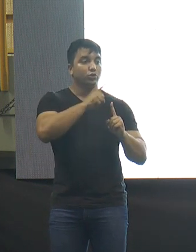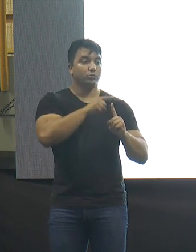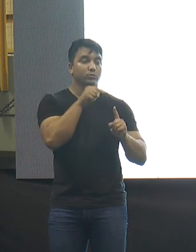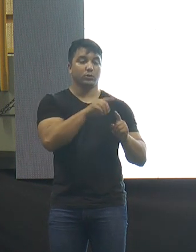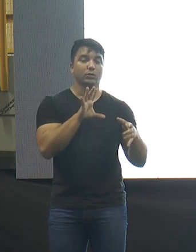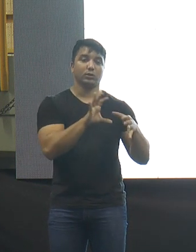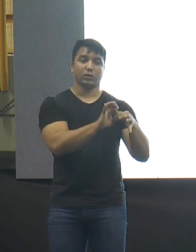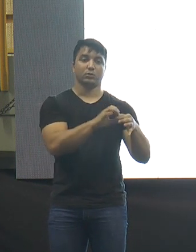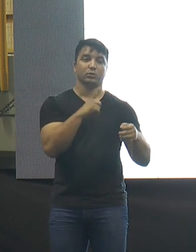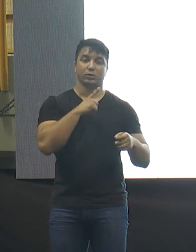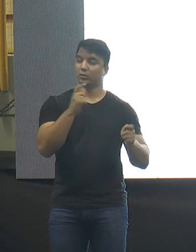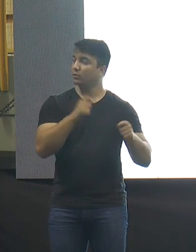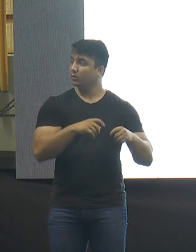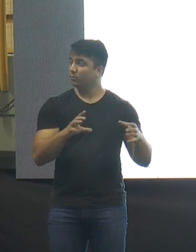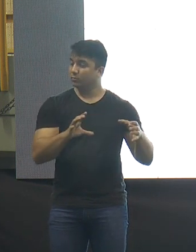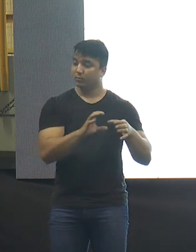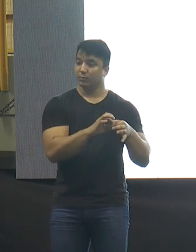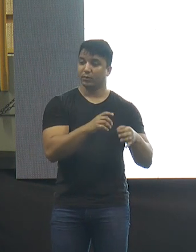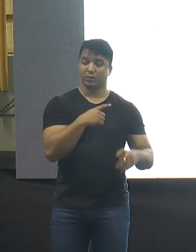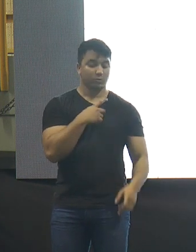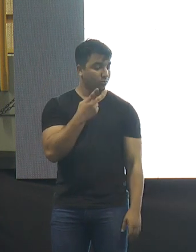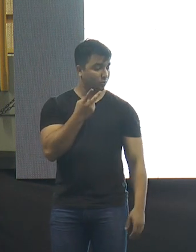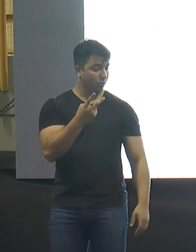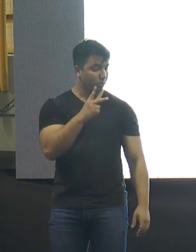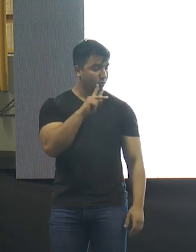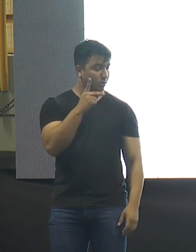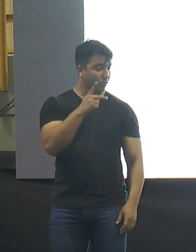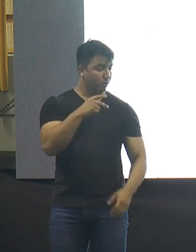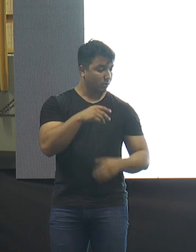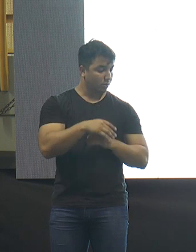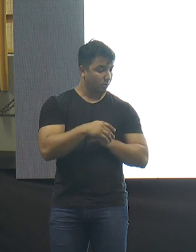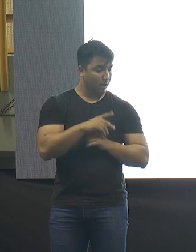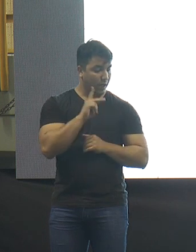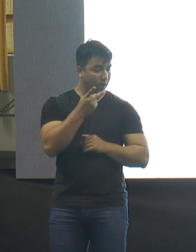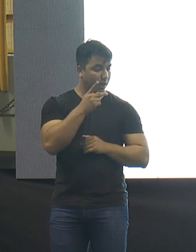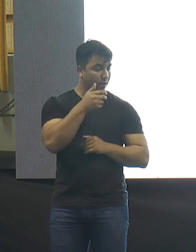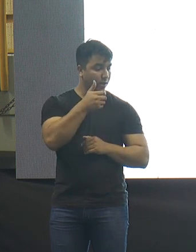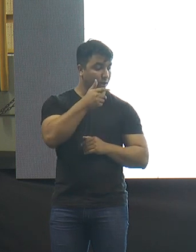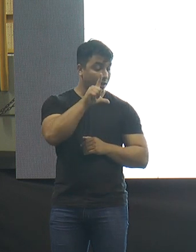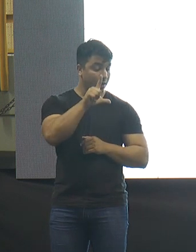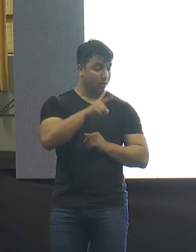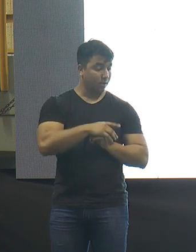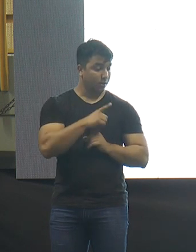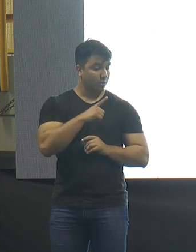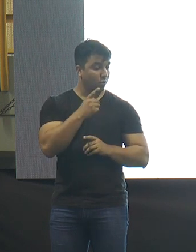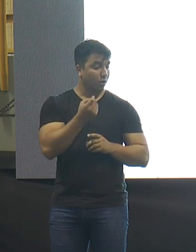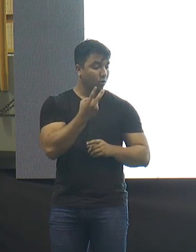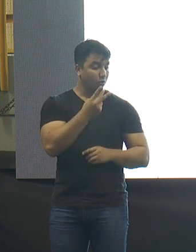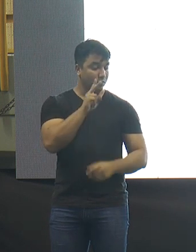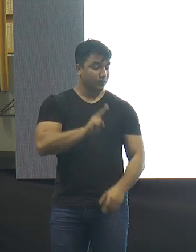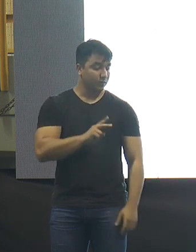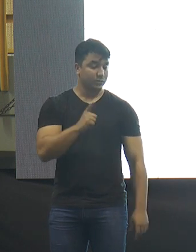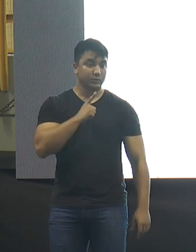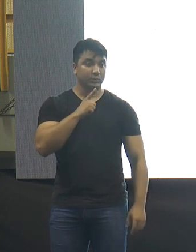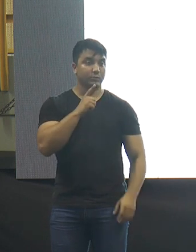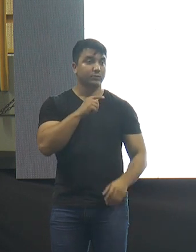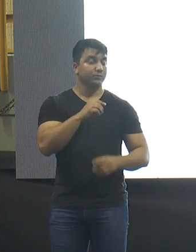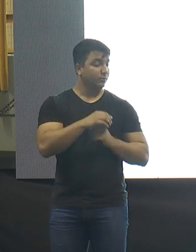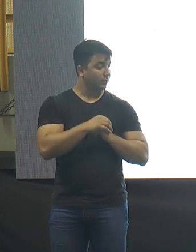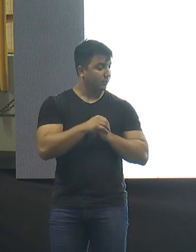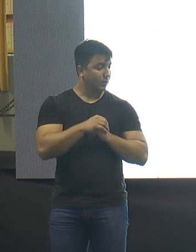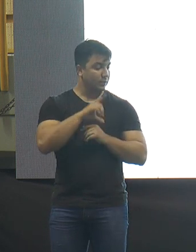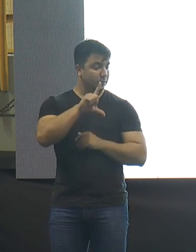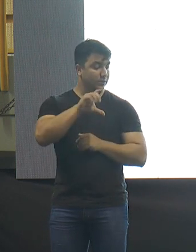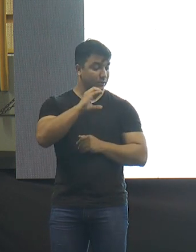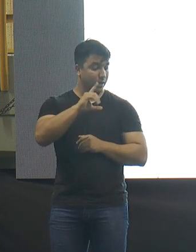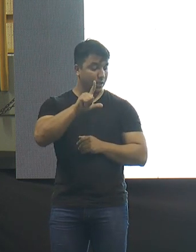ocorre entre cada substância. 2HI, tu tem 2 vezes a ligação do H com I. Cl2,